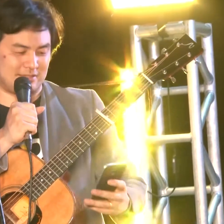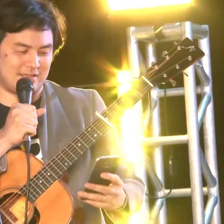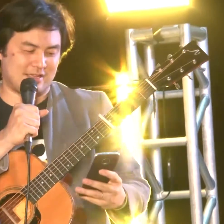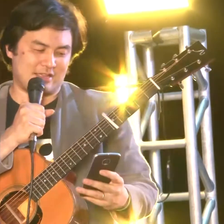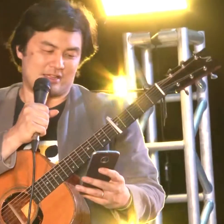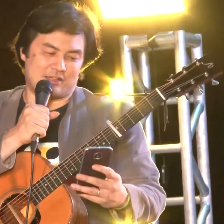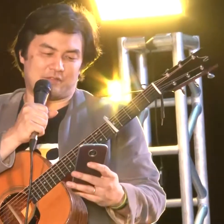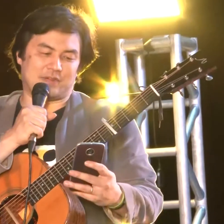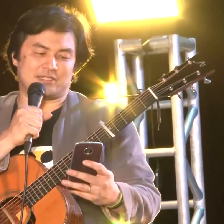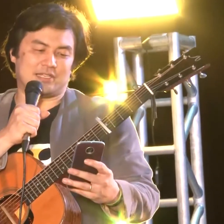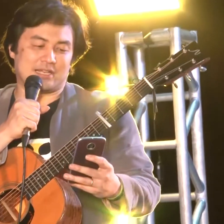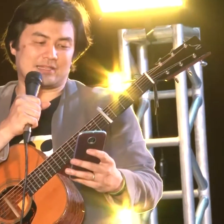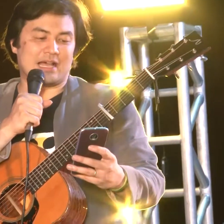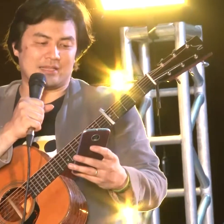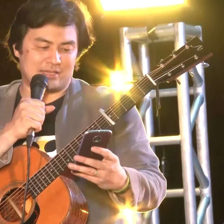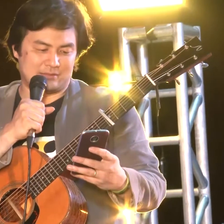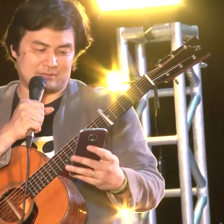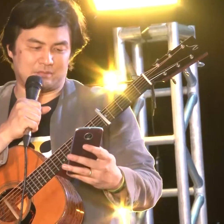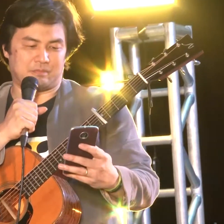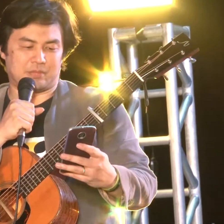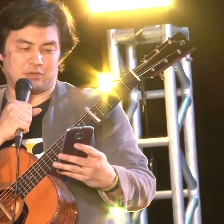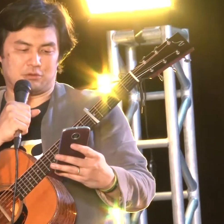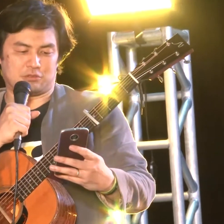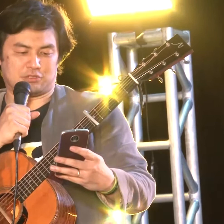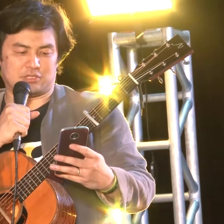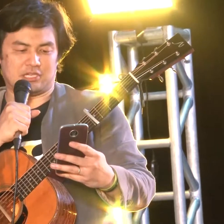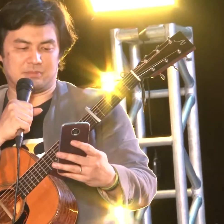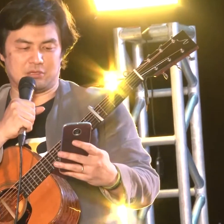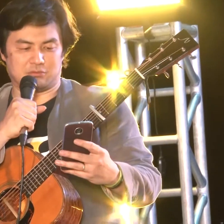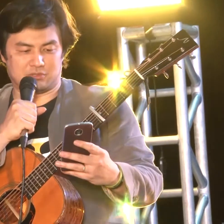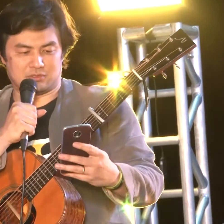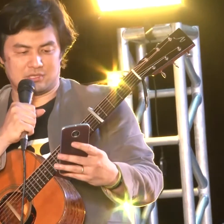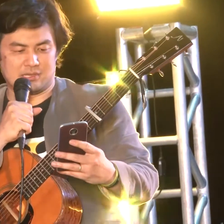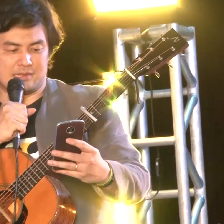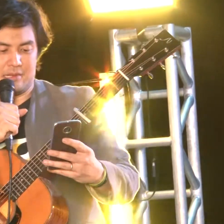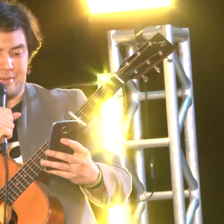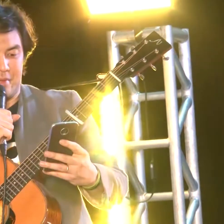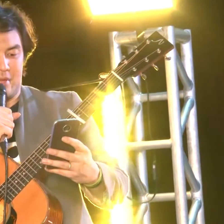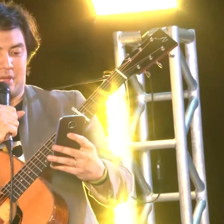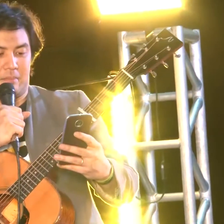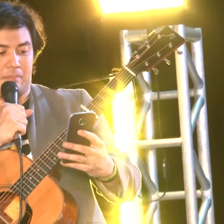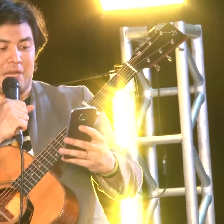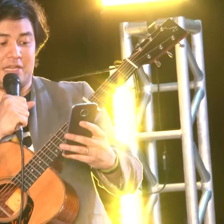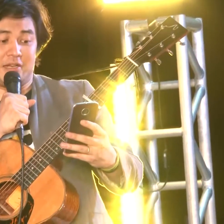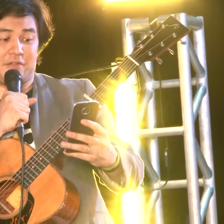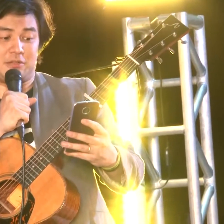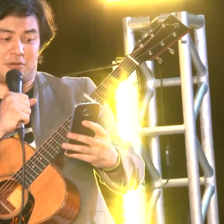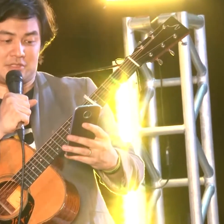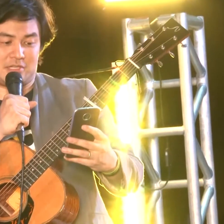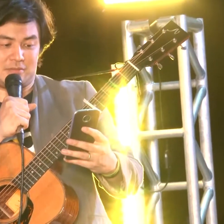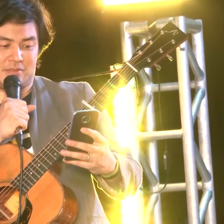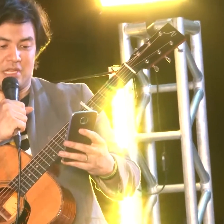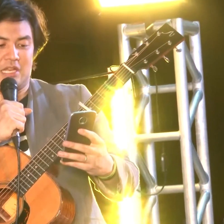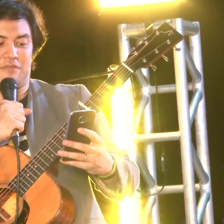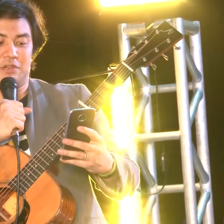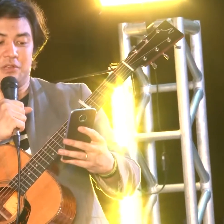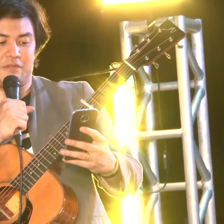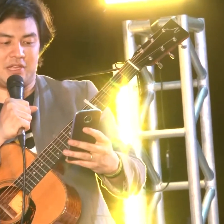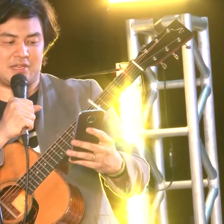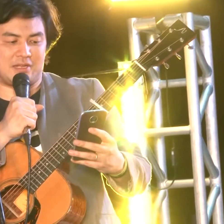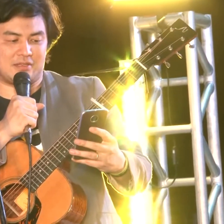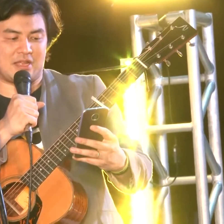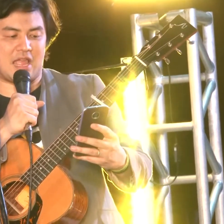paz vai ser cantada pelos irmãos Mariana Feitosa,